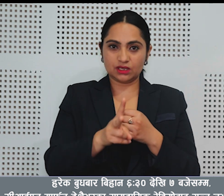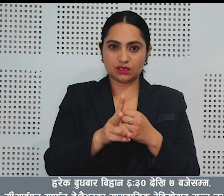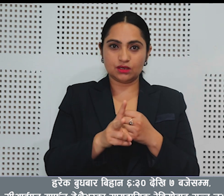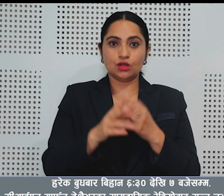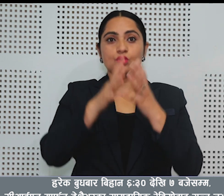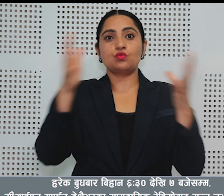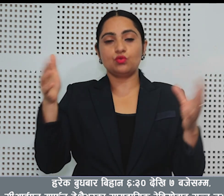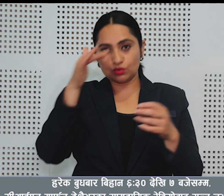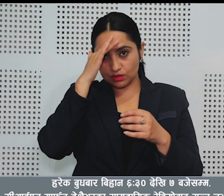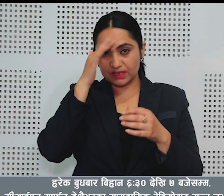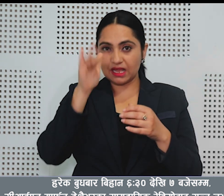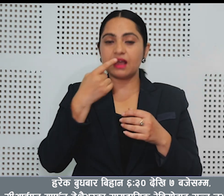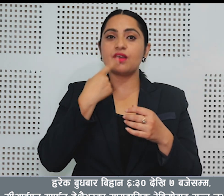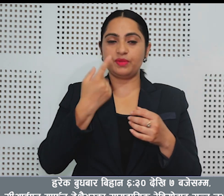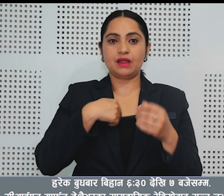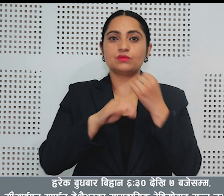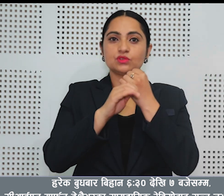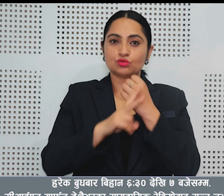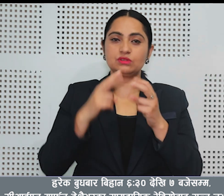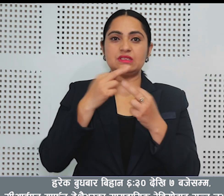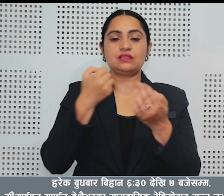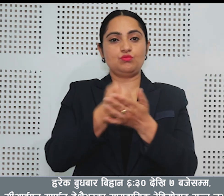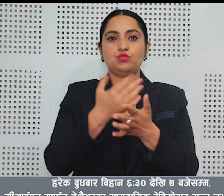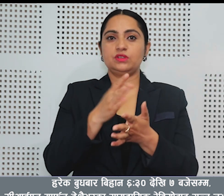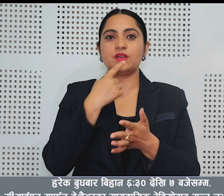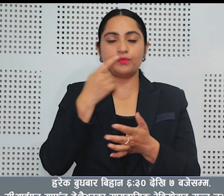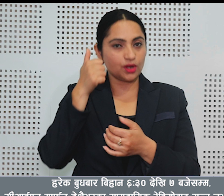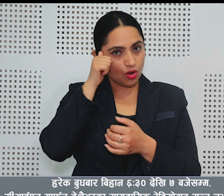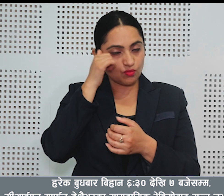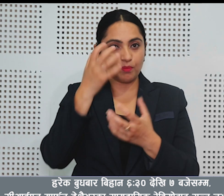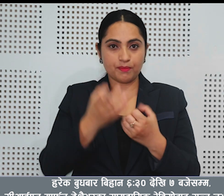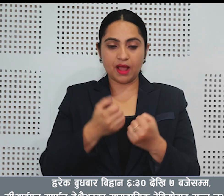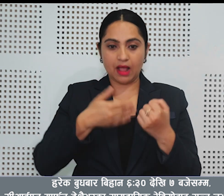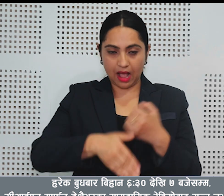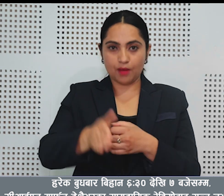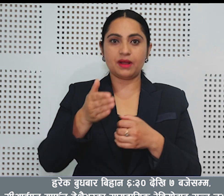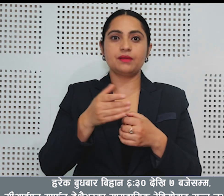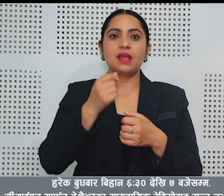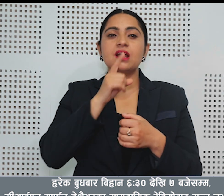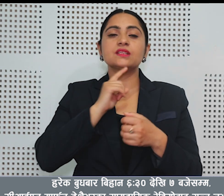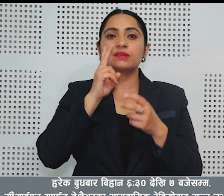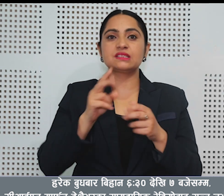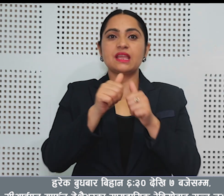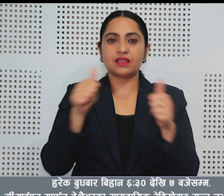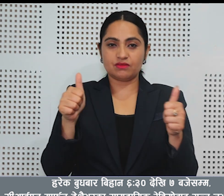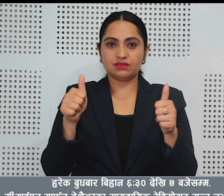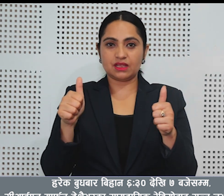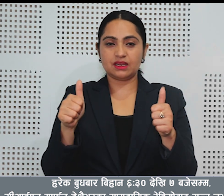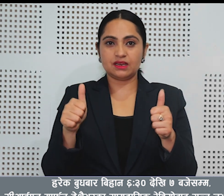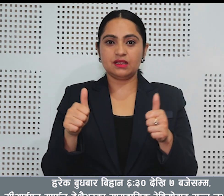विपद परेको खण्डमा हाम्रो स्रोत साधनले चाहिँ अलिक नभ्याउने रहेछ भन्ने चाहिँ हामीलाई महसुस भयो र अब आगामी आर्थिक वर्षमा पनि हामीले त्यही अनुसार चाहिँ